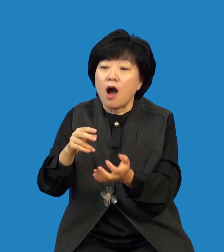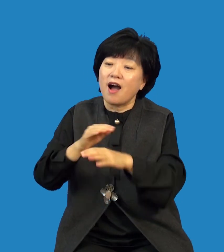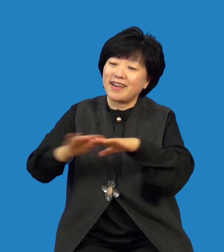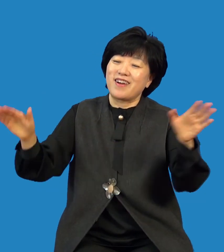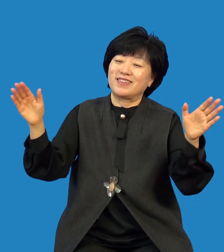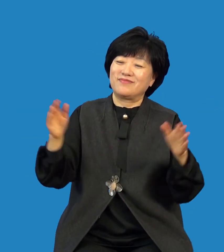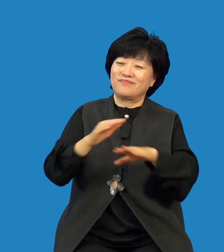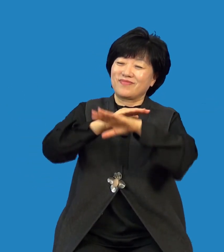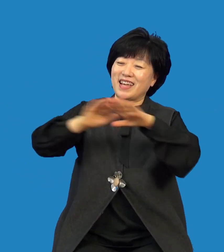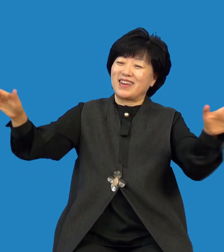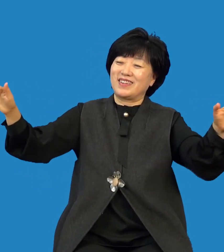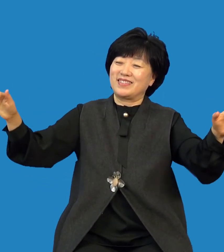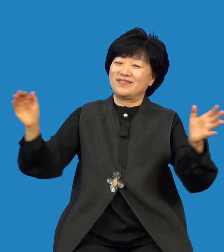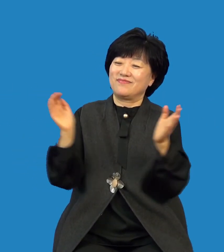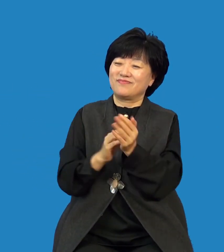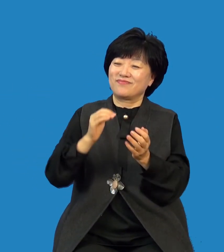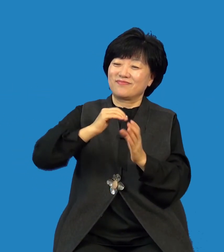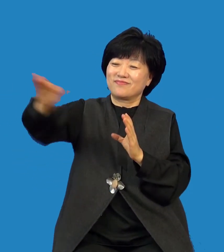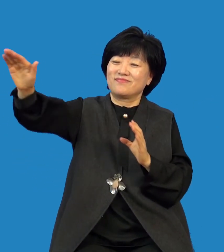곤란해요.